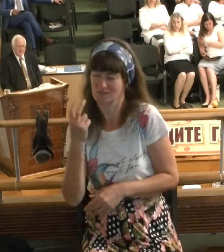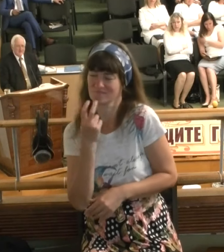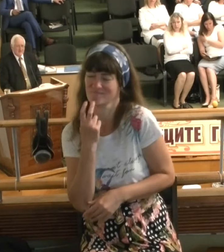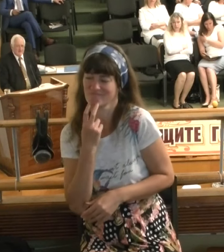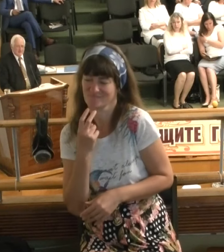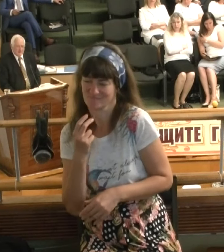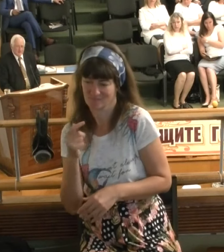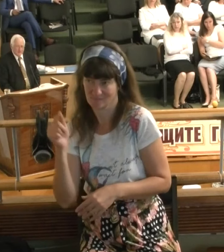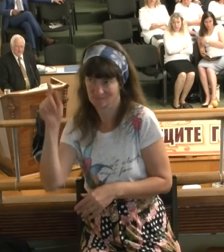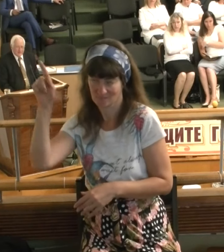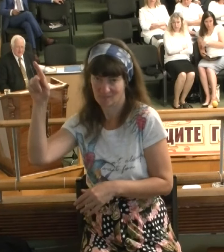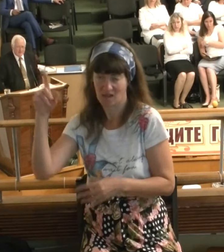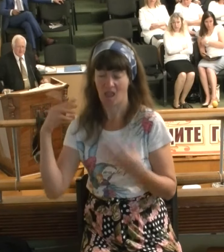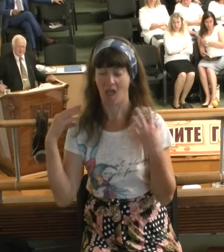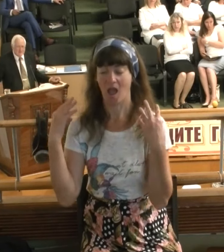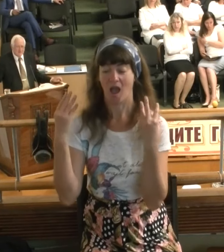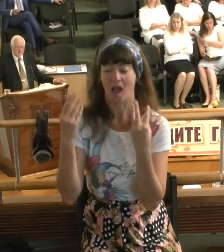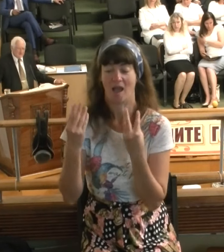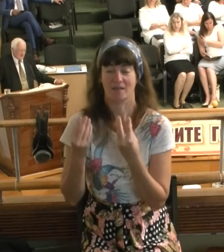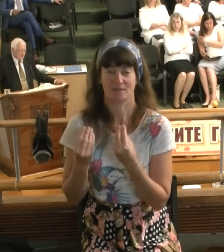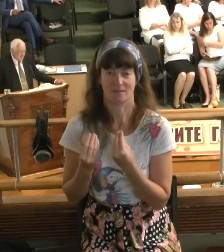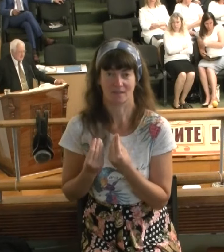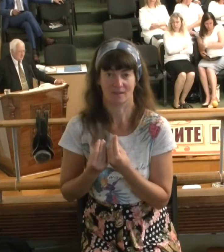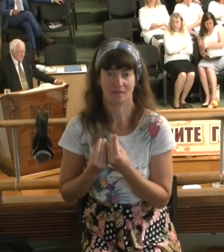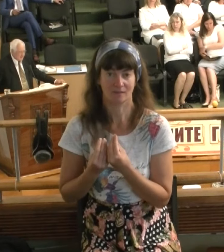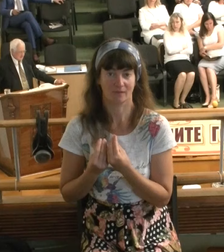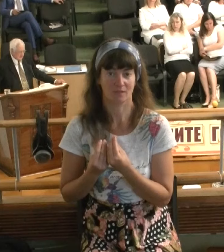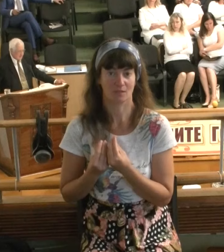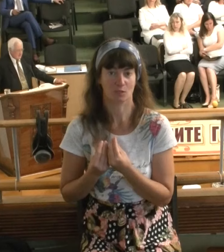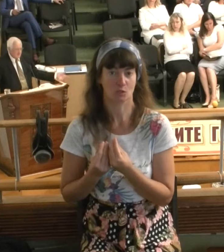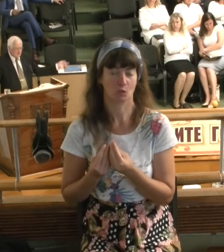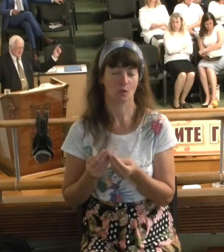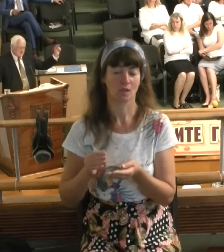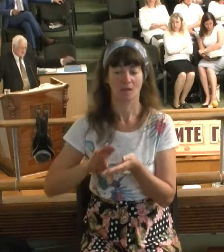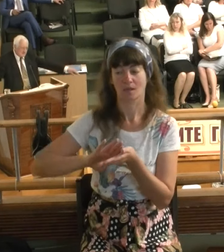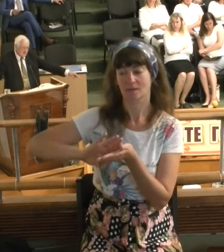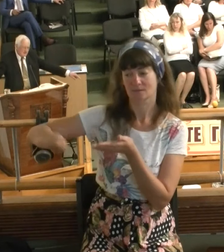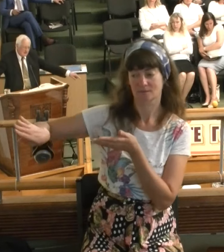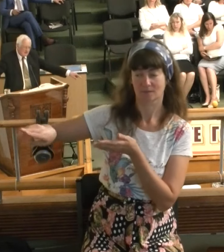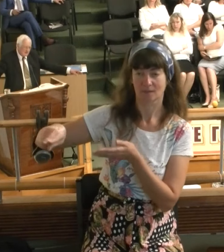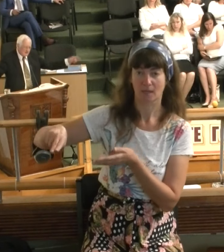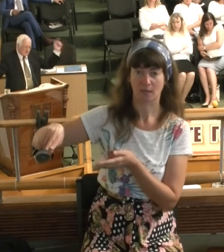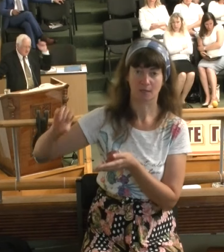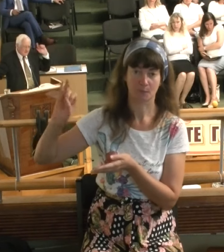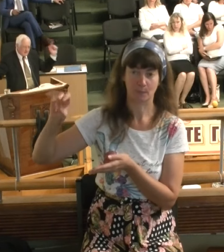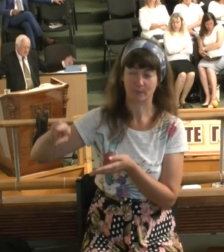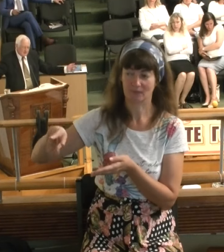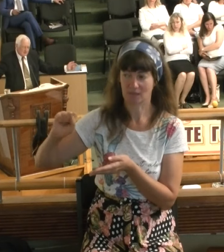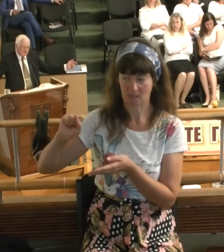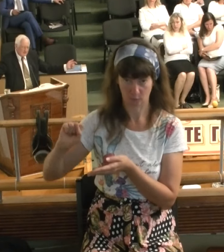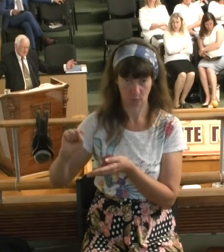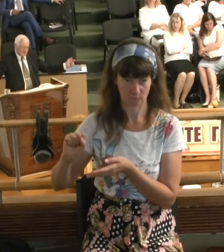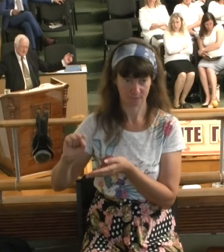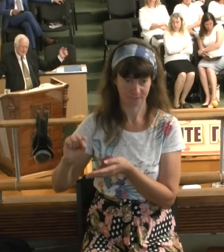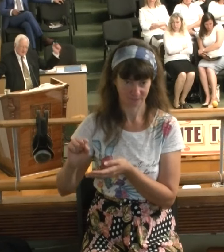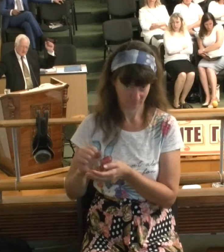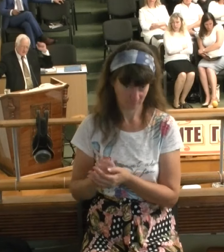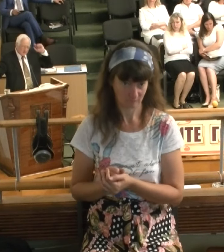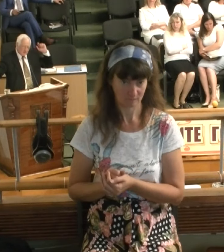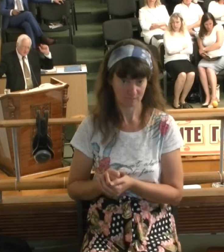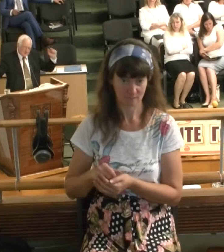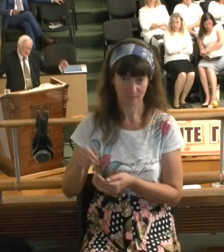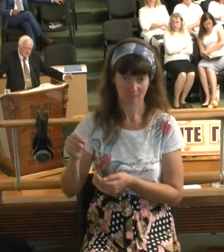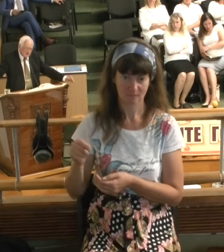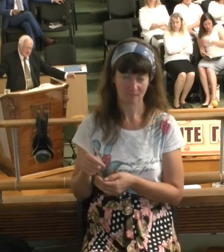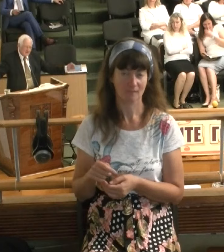над ним, подел его в светлую одежду, отослал обратно к Пилату. Уничижил, те обвиняют,